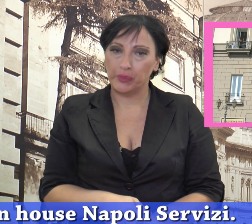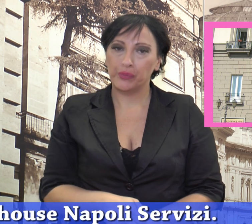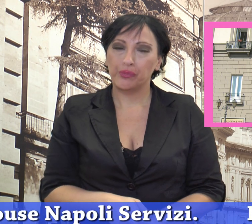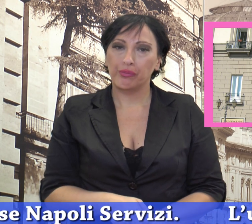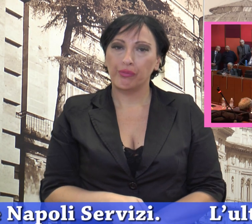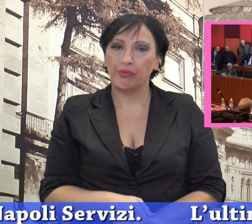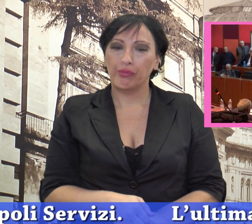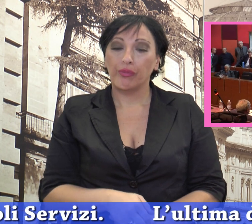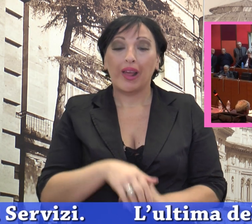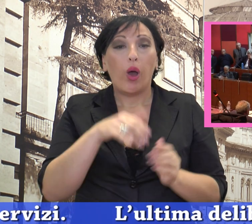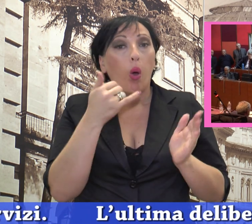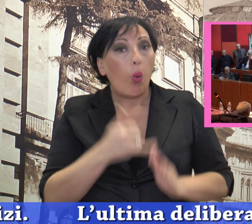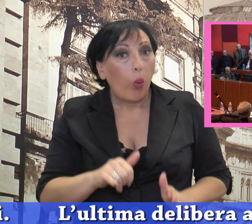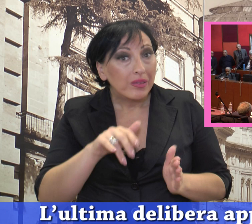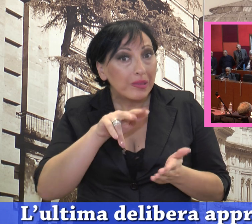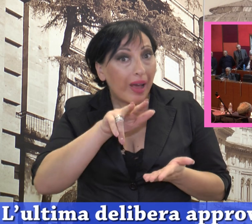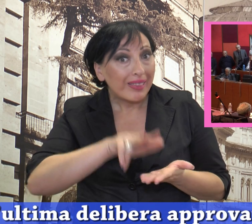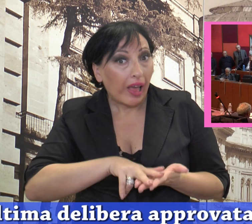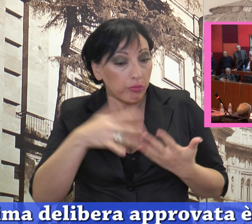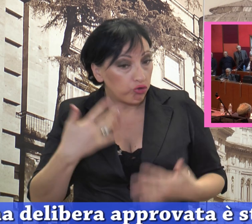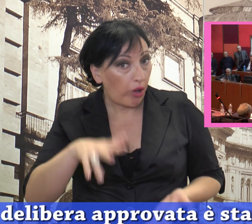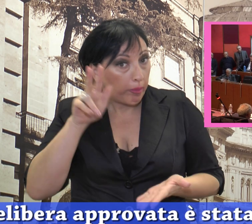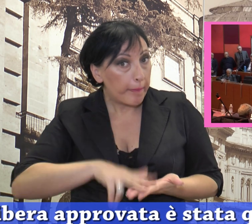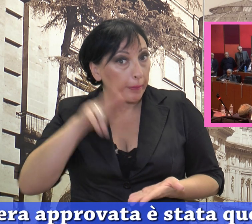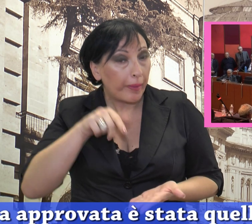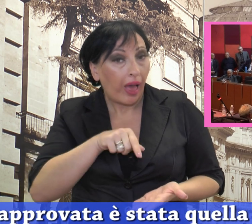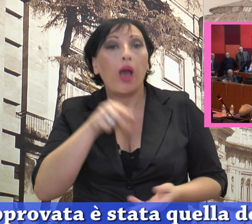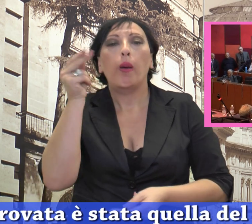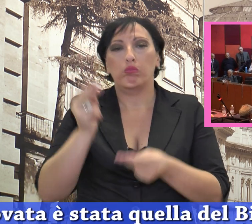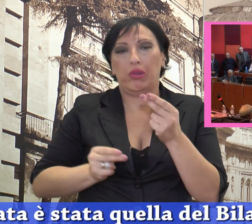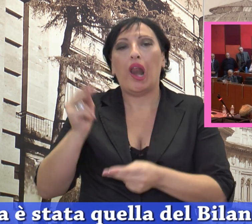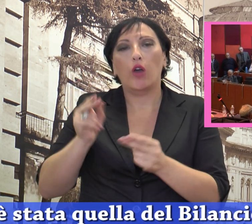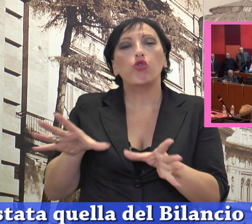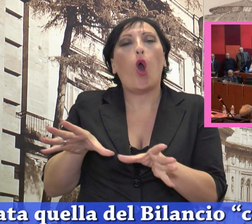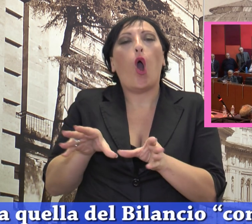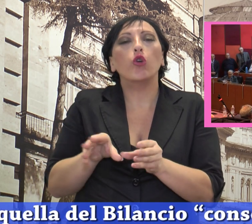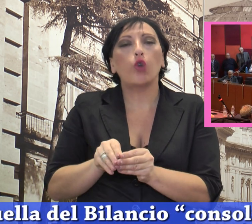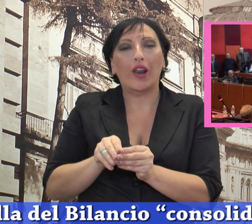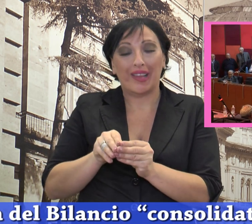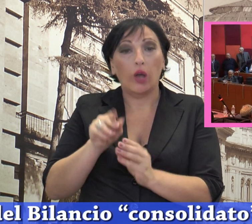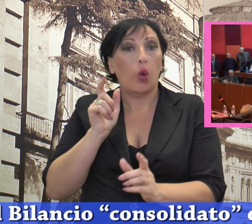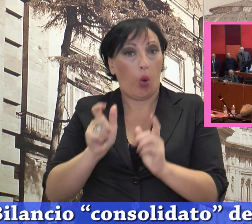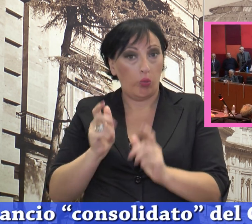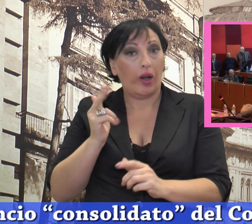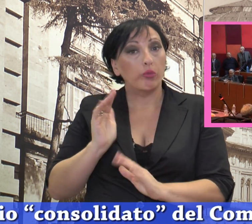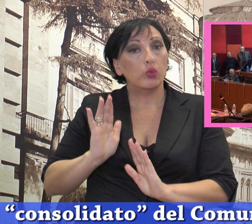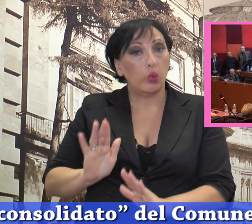L'ultima delibera approvata è stata quella del bilancio consolidato del Comune di Napoli per